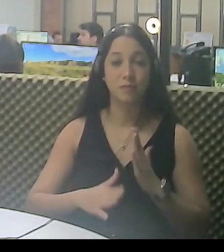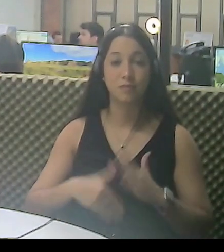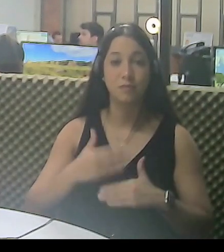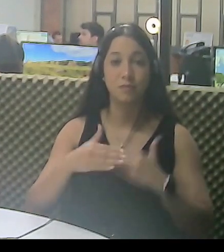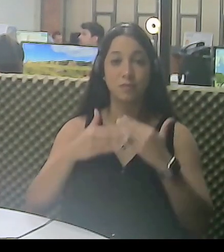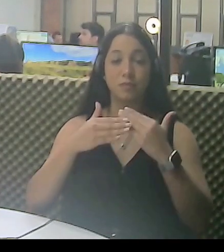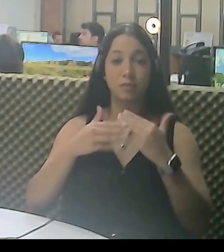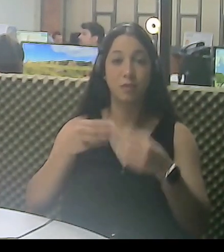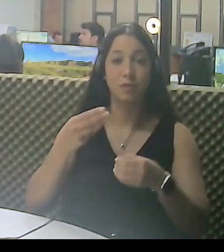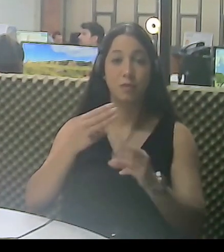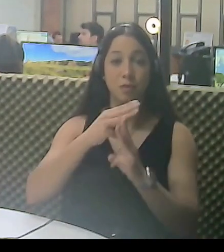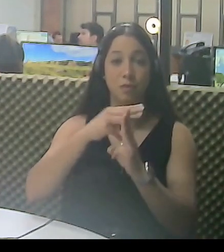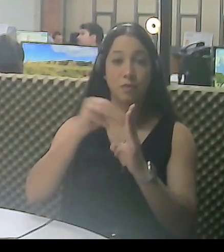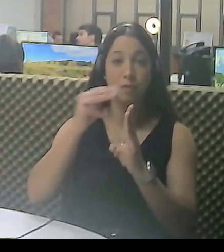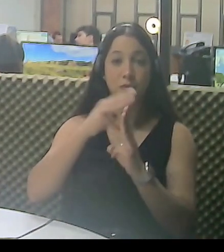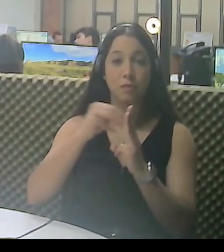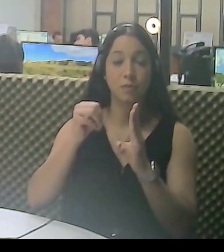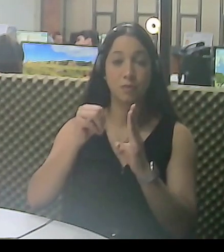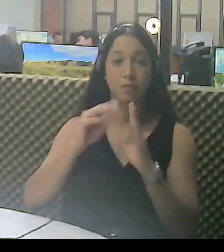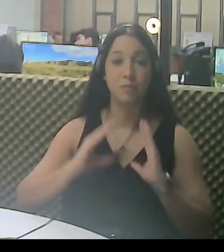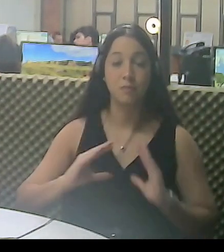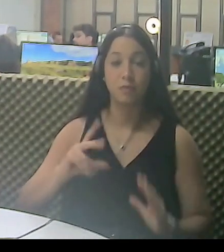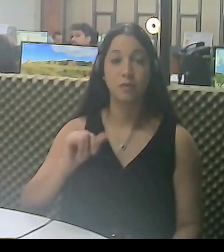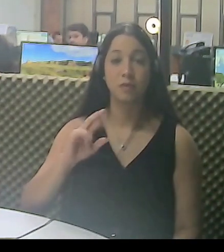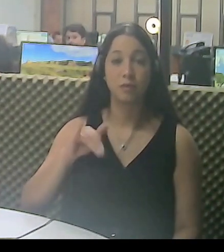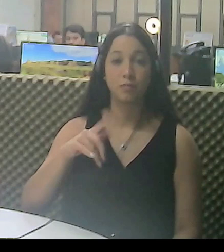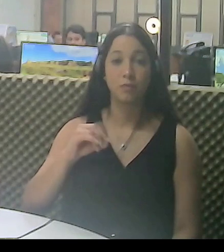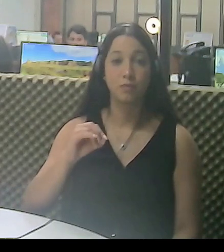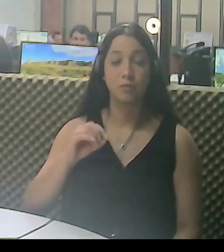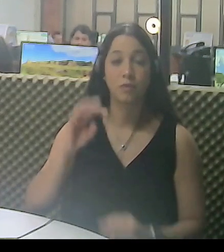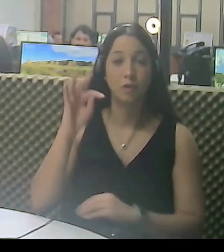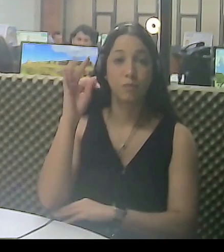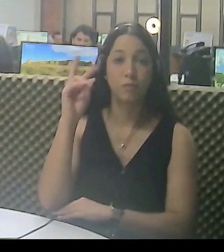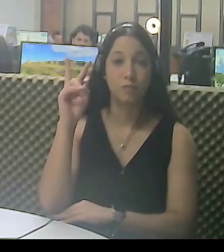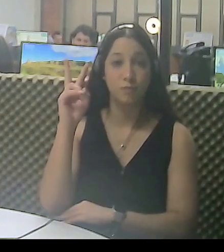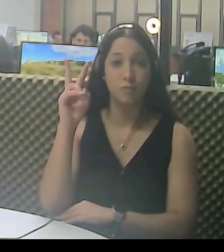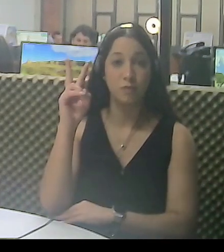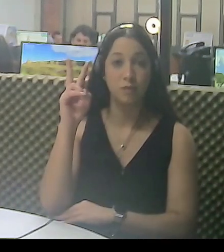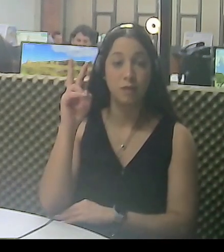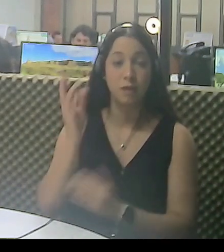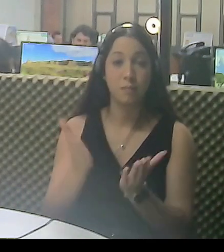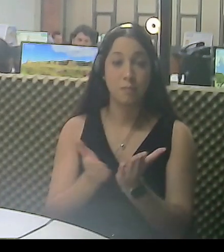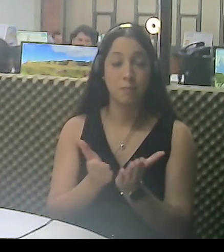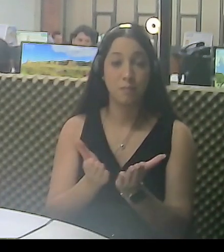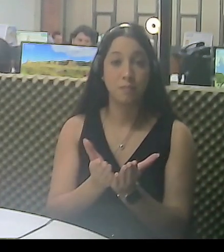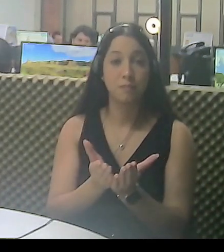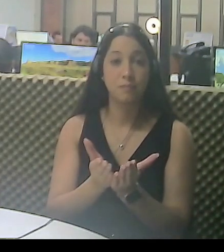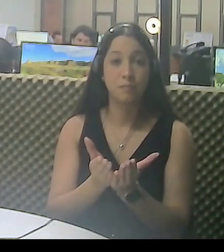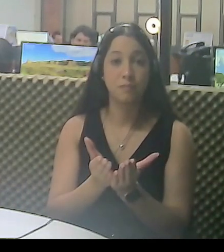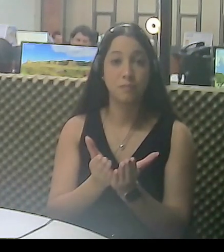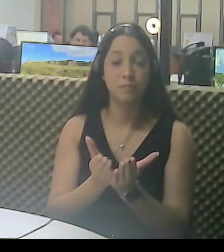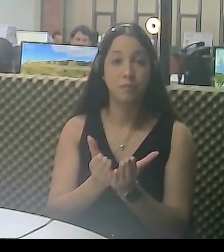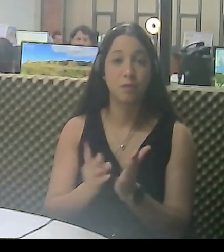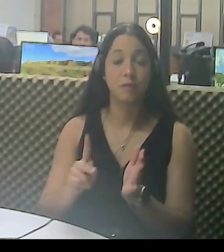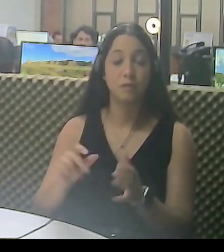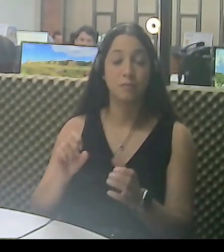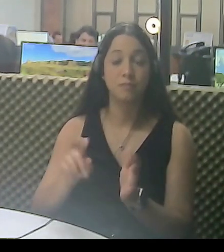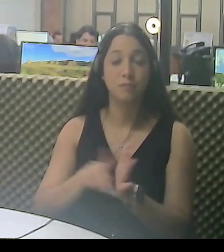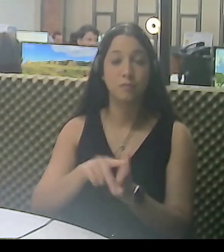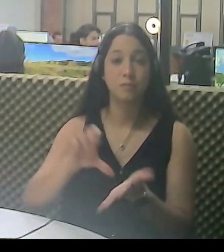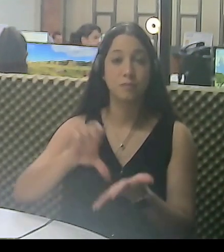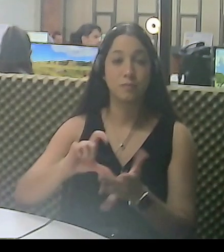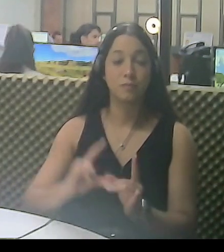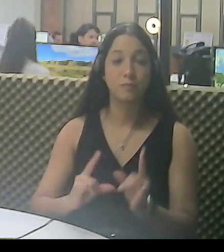o Mercado Municipal, Praça Clarimundo Carneiro, Praça Tubal Vilela, Praça da Bíblia, Praça Cívica do Centro